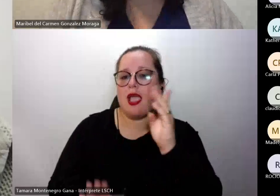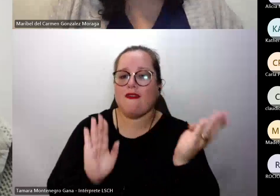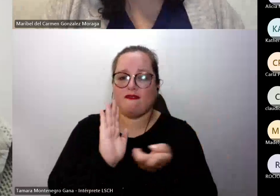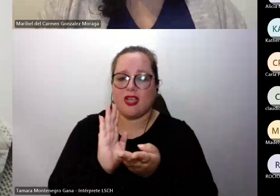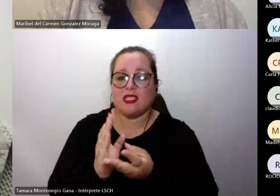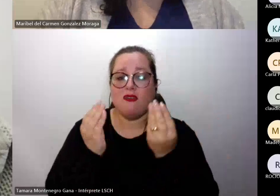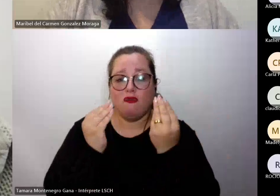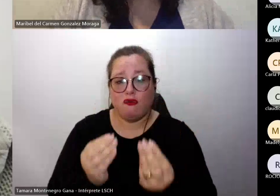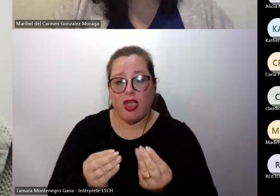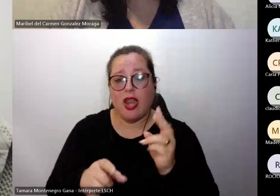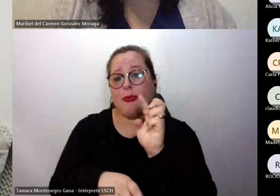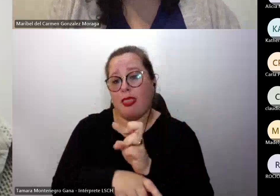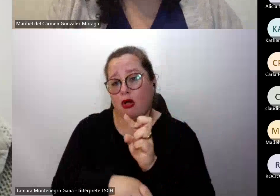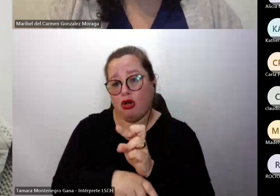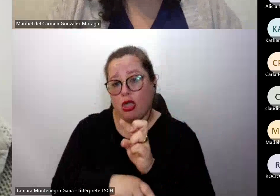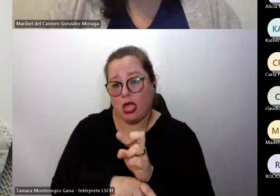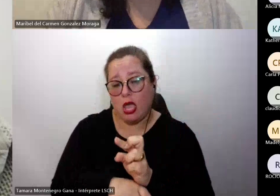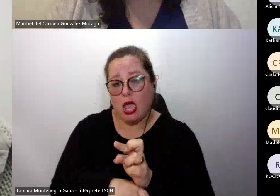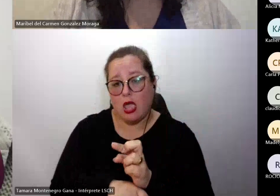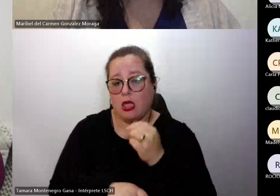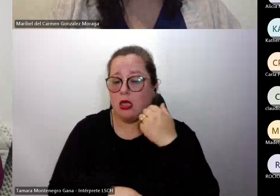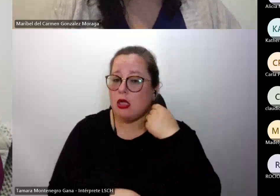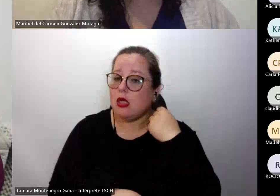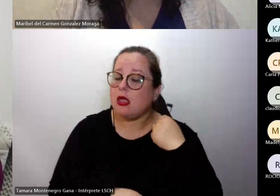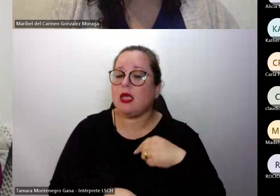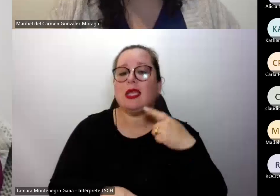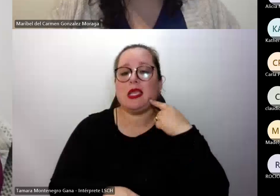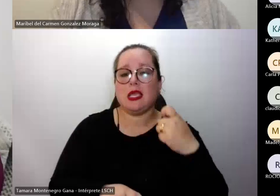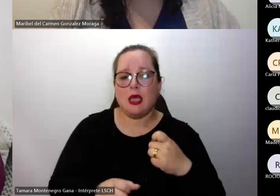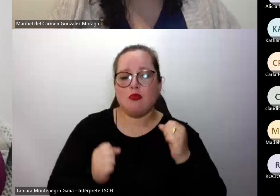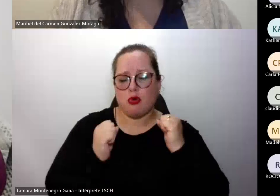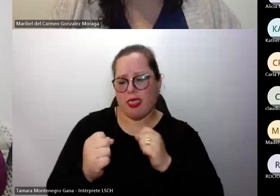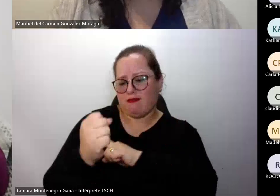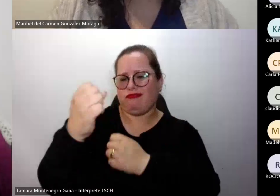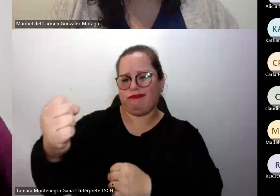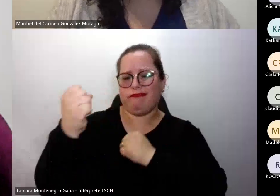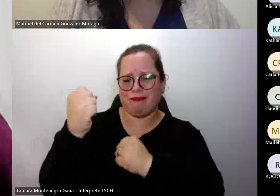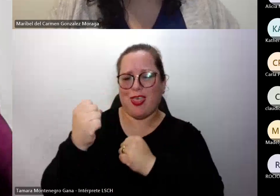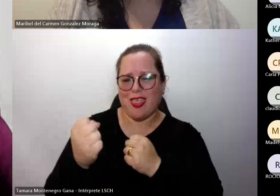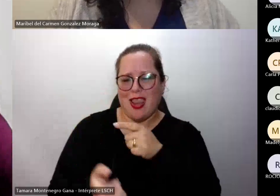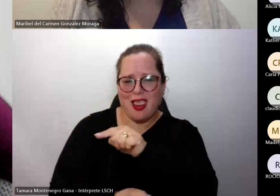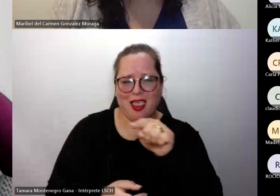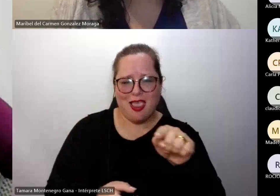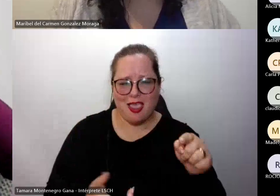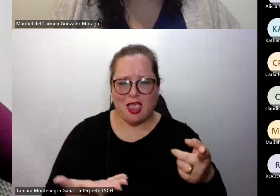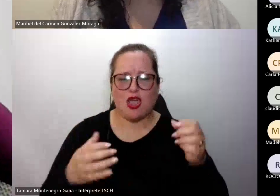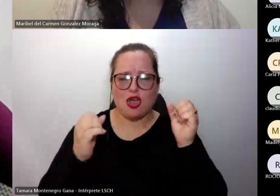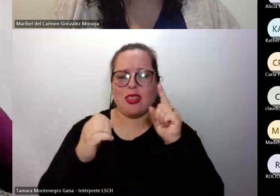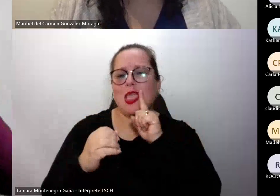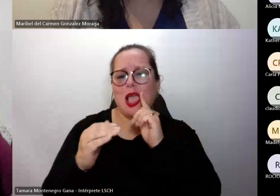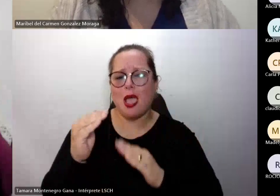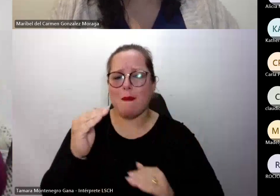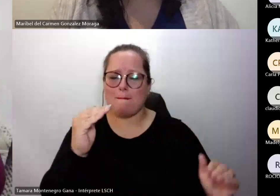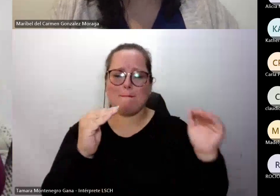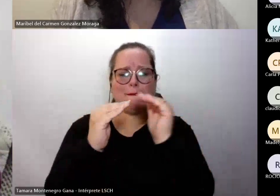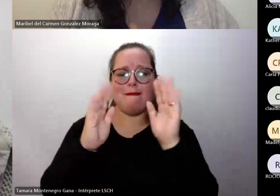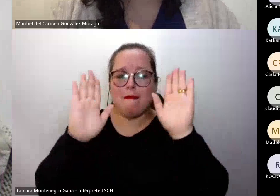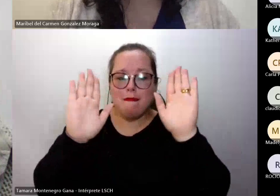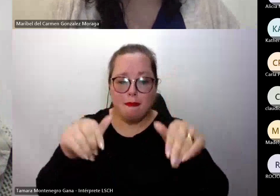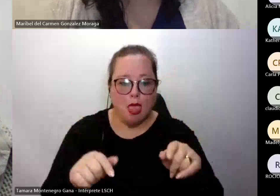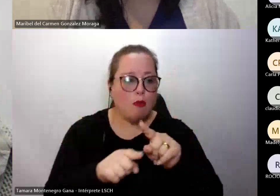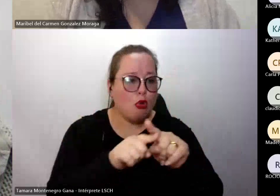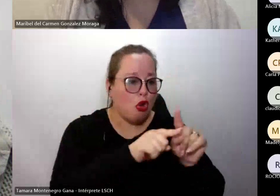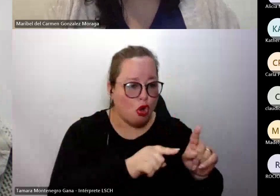formativa de pedagogía, que los empodere, que los sitúe al mismo nivel que el resto